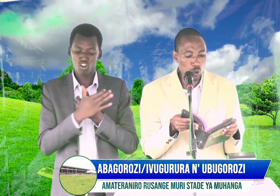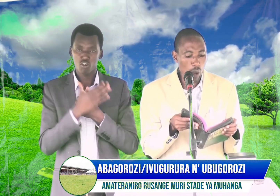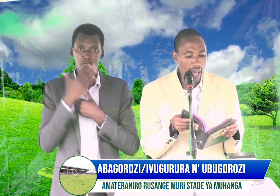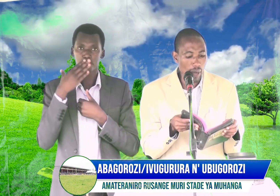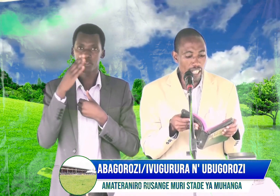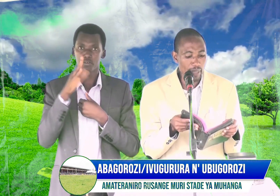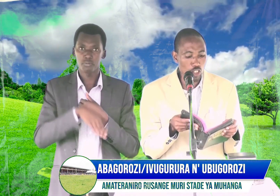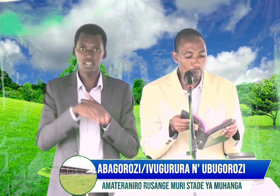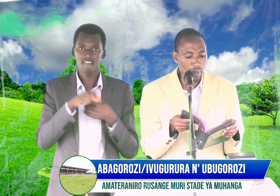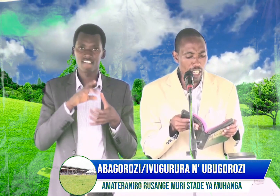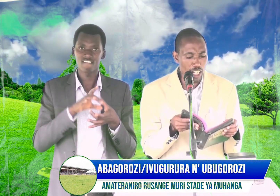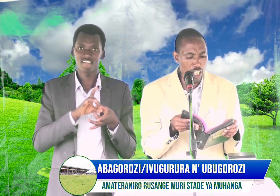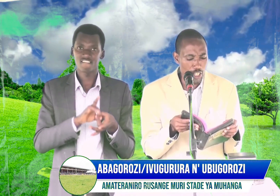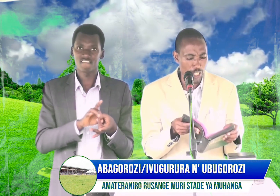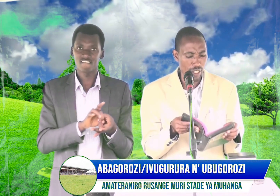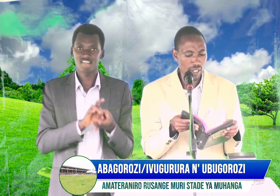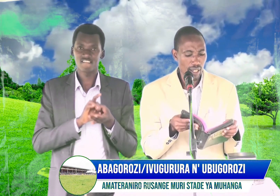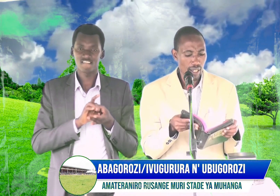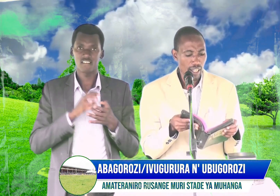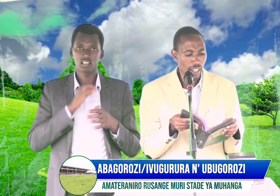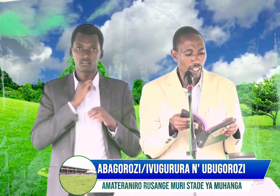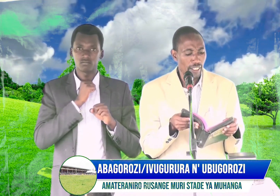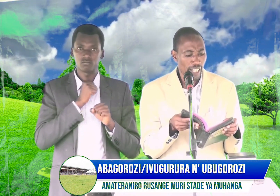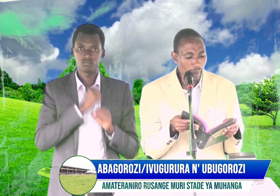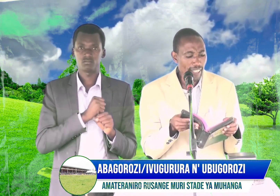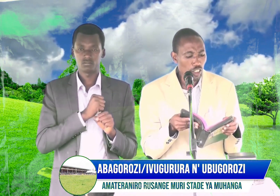abemera gutwarwa n'imico mibi nk'iyi